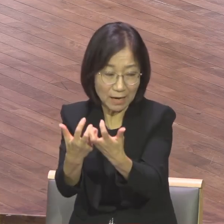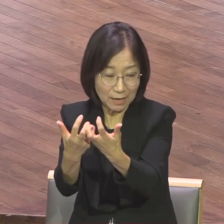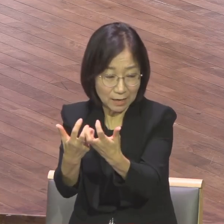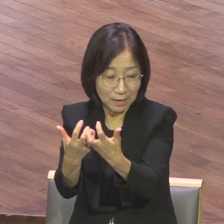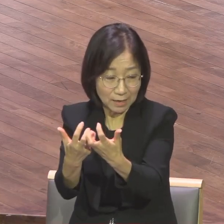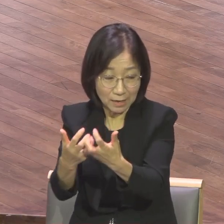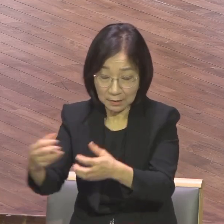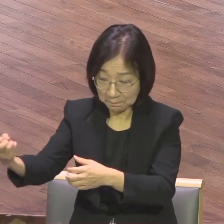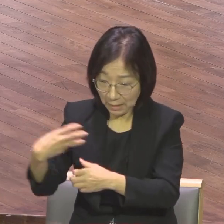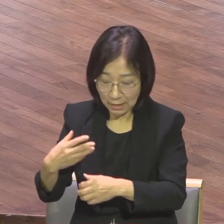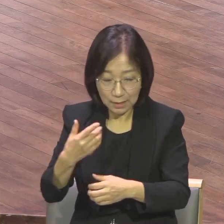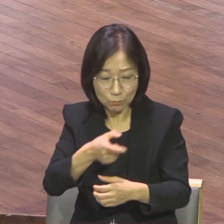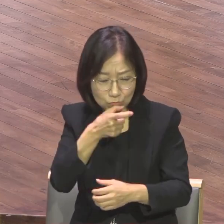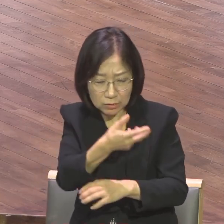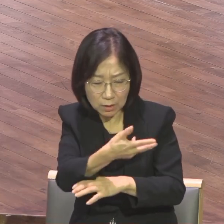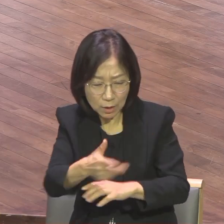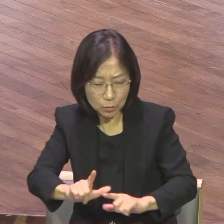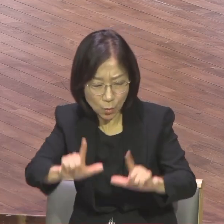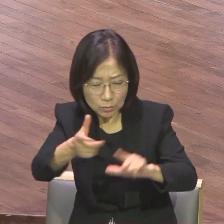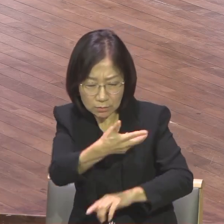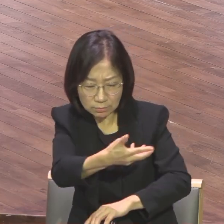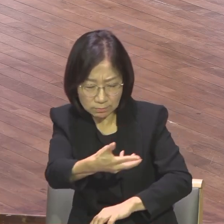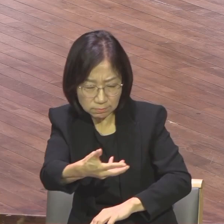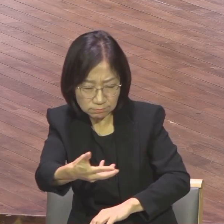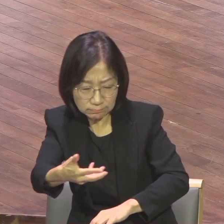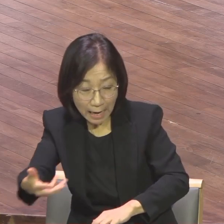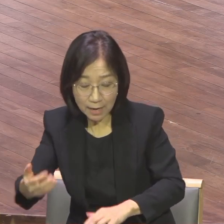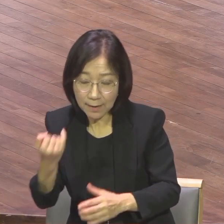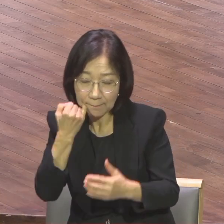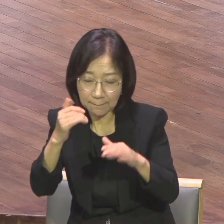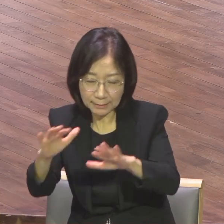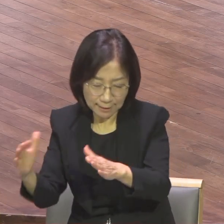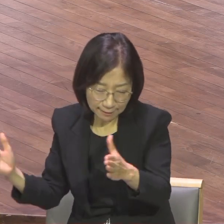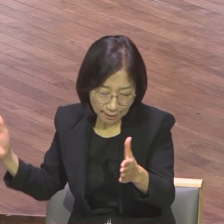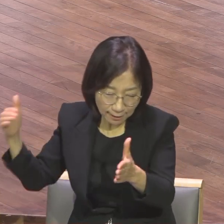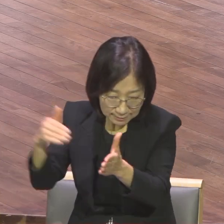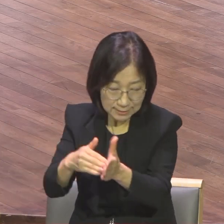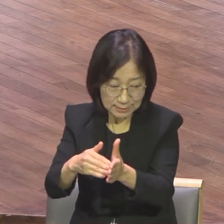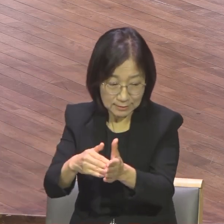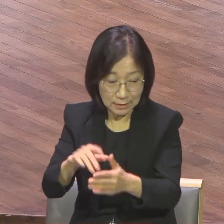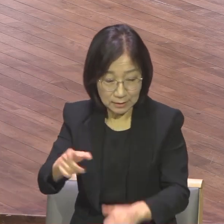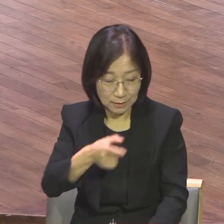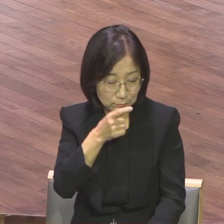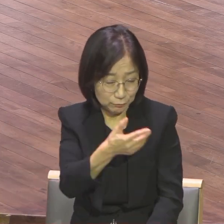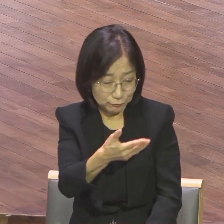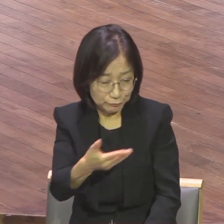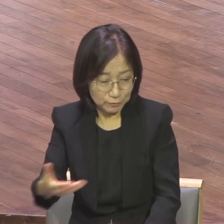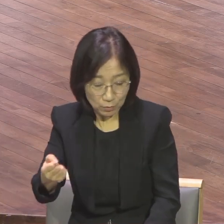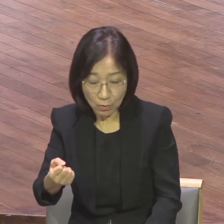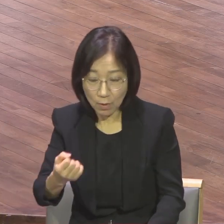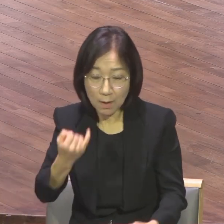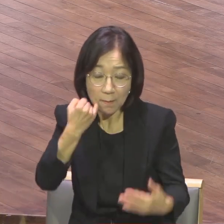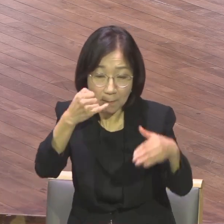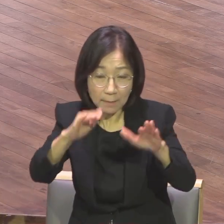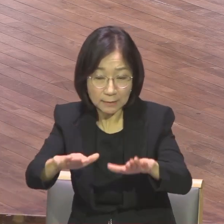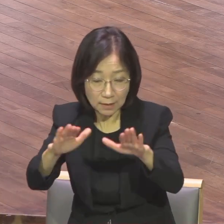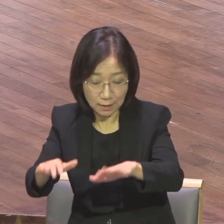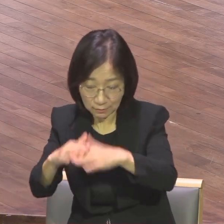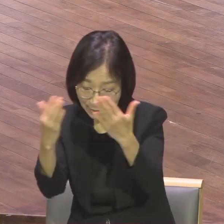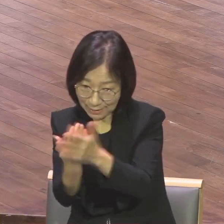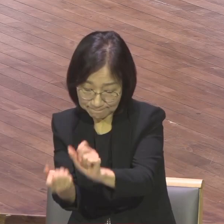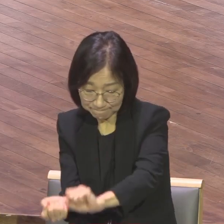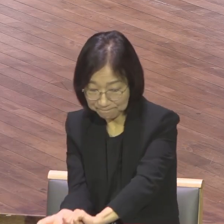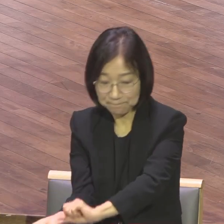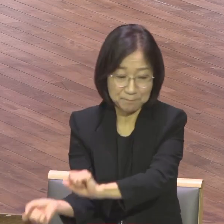이 물이 동쪽으로 향하여 흘러 아라바로 내려가서 바다에 이르리니 이 흘러내리는 물로 그 바다의 물이 되살아나리라.